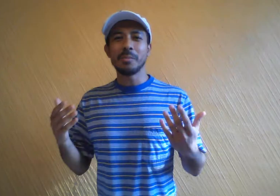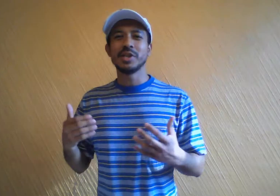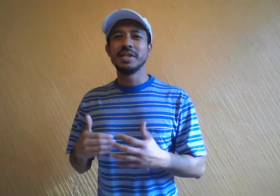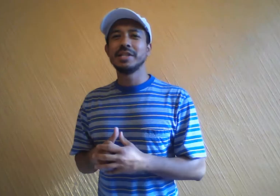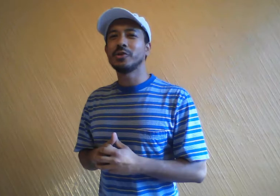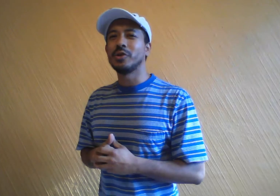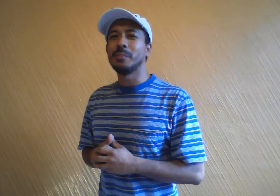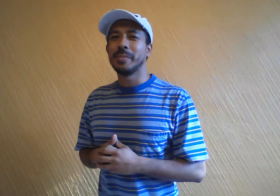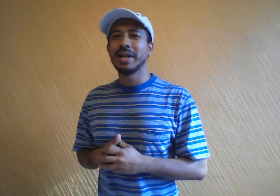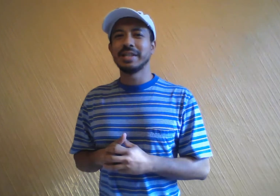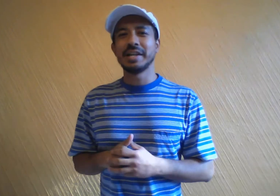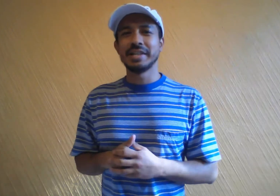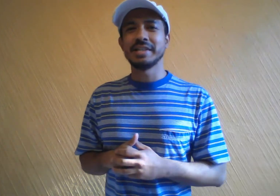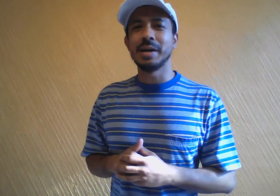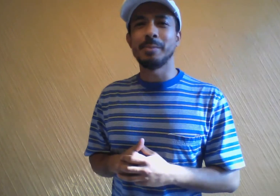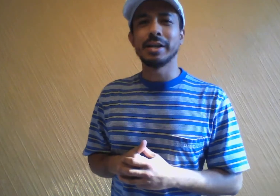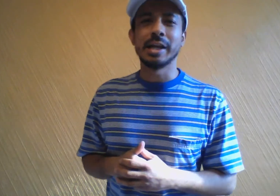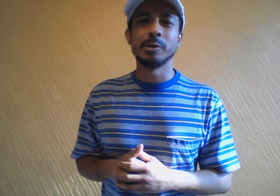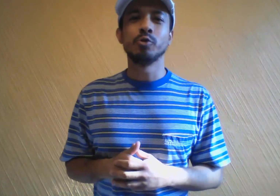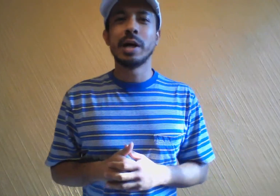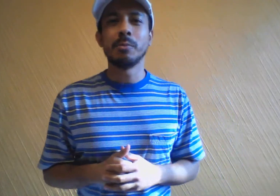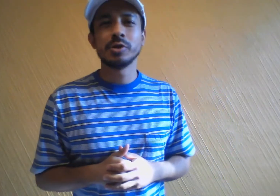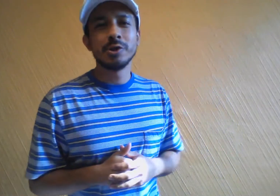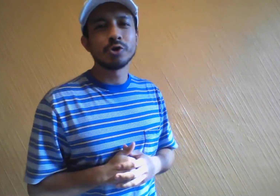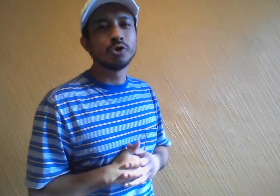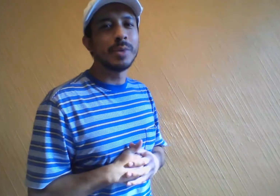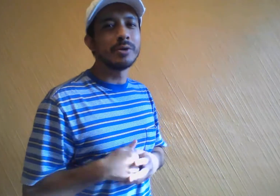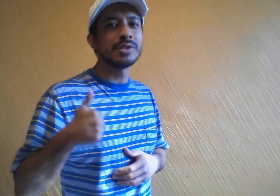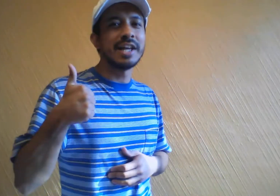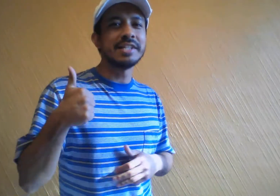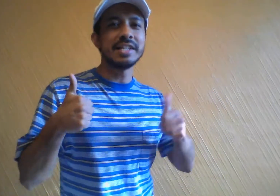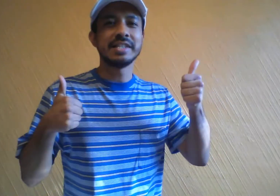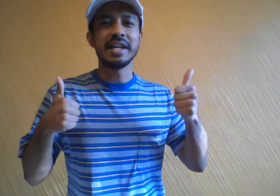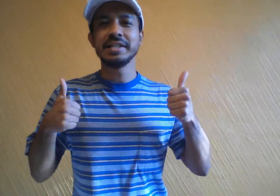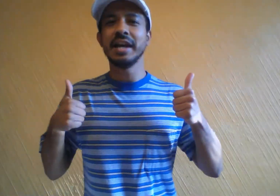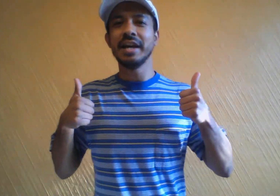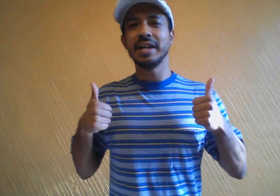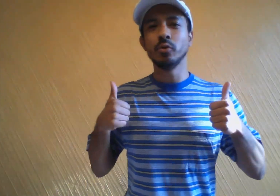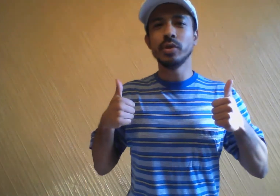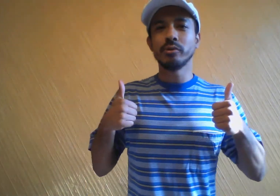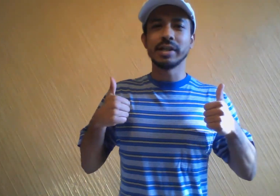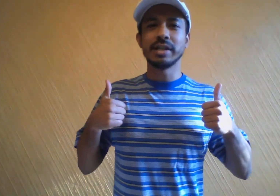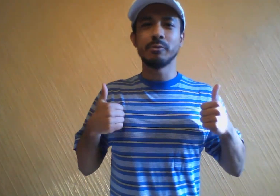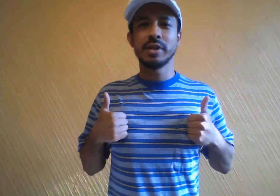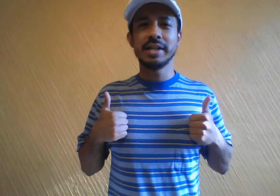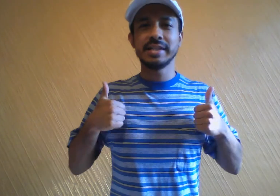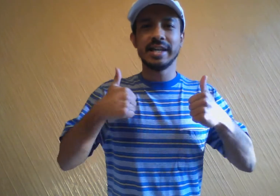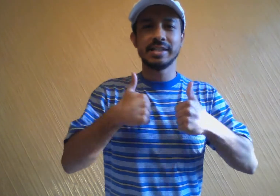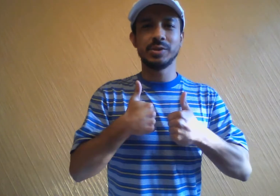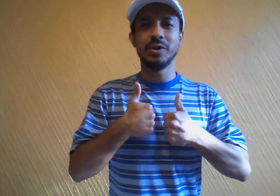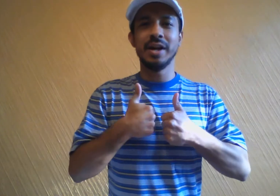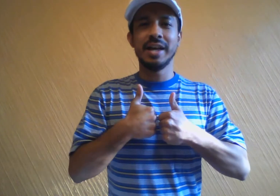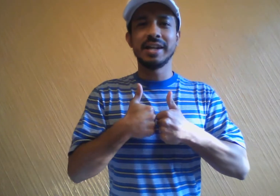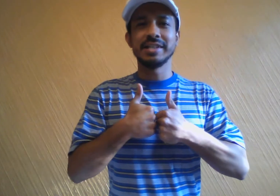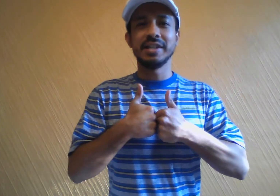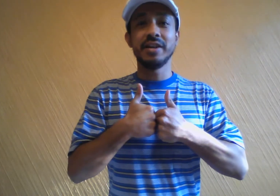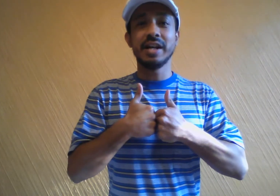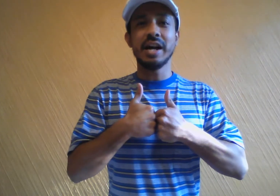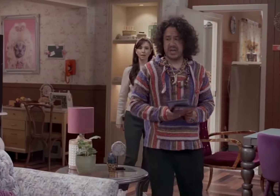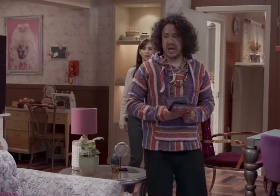Damos inicio con la primera seña de este apartado. Usamos los números 6 y 6. Y lo único que hacemos es esto, que significa: a ver,